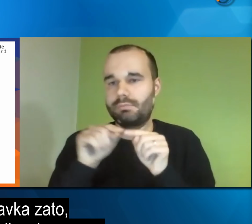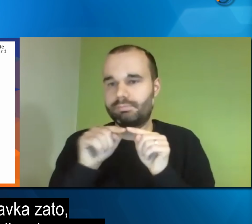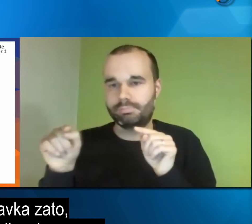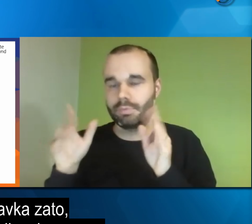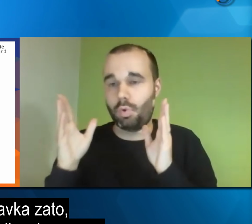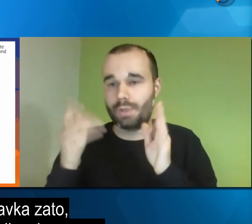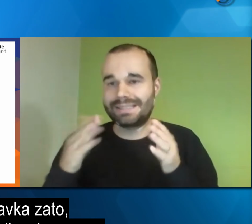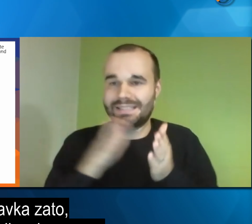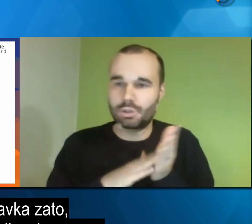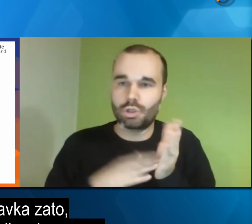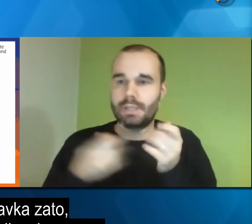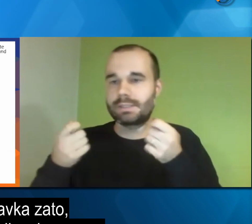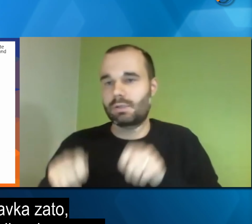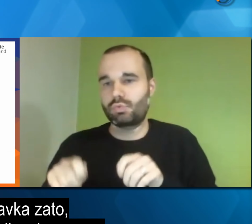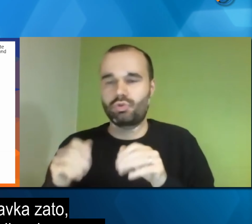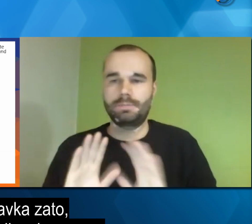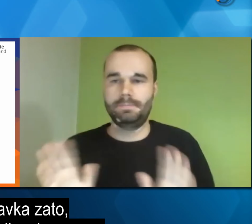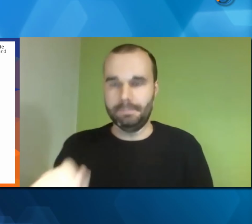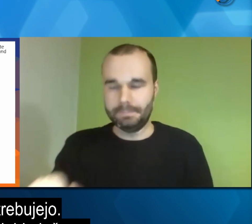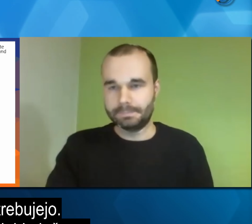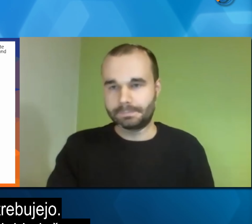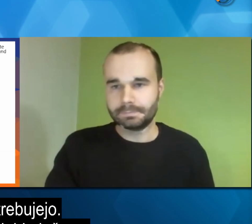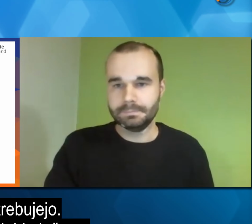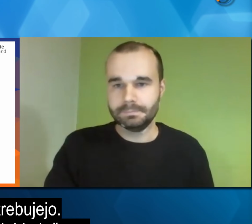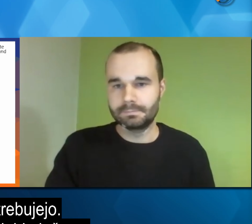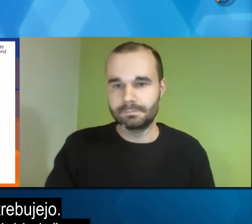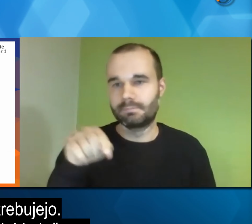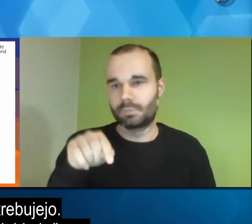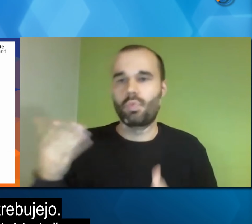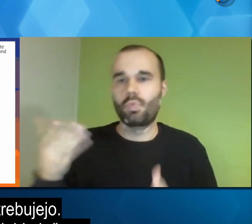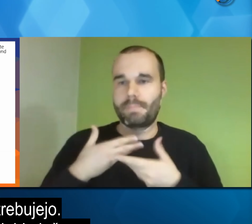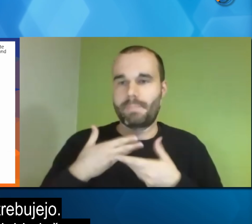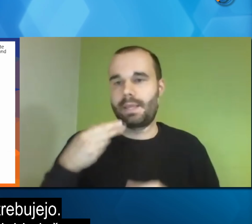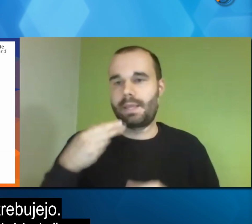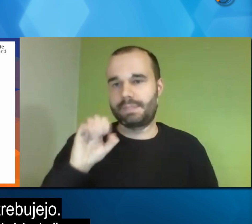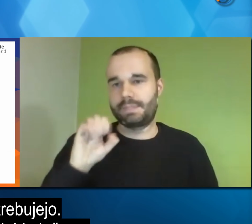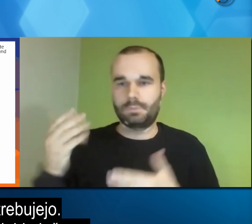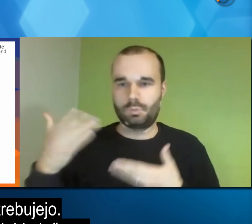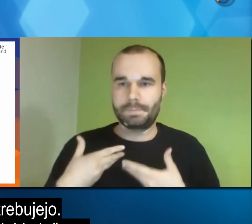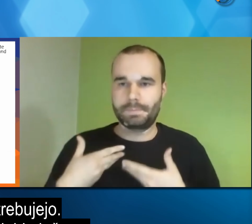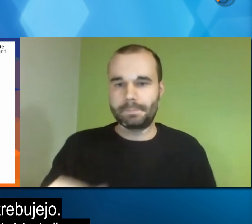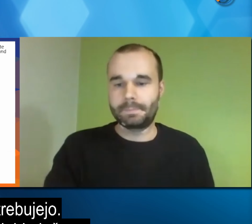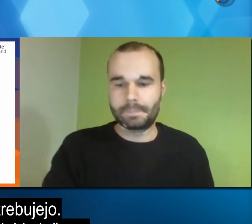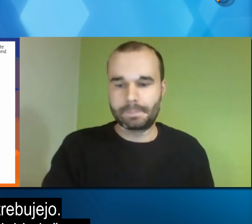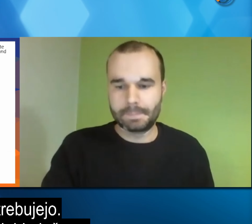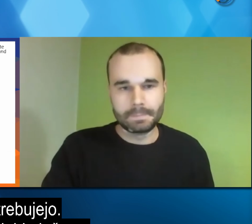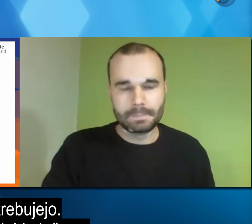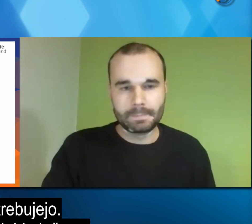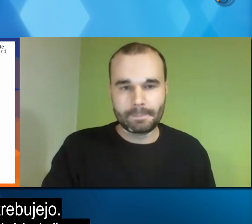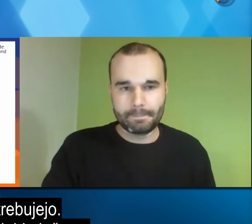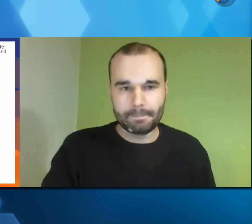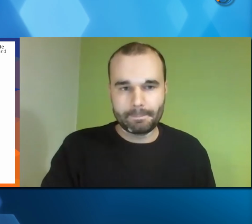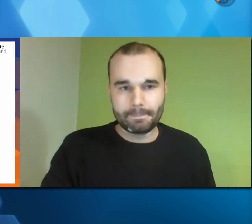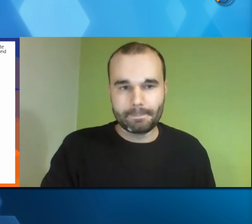urna postavka zato, ker imajo spremljevalca samo, ko ga potrebujejo. In tudi to HFS dobi